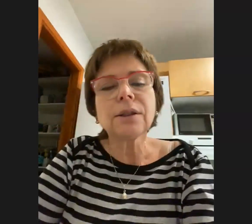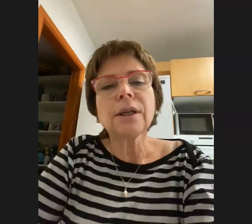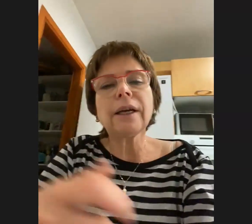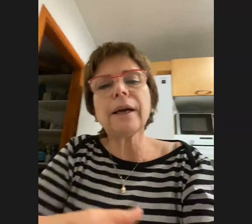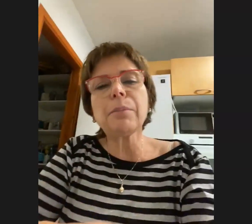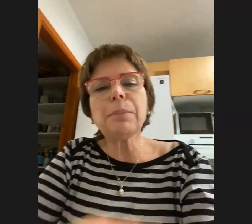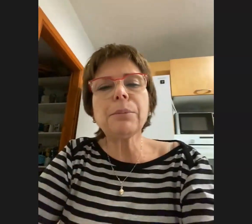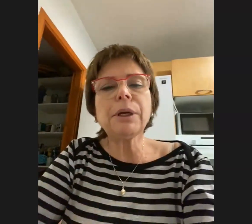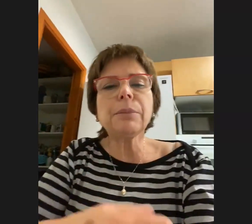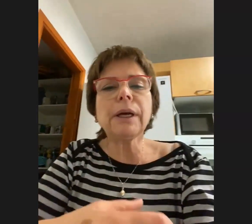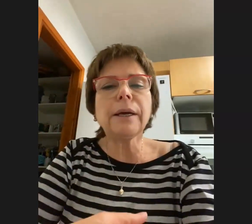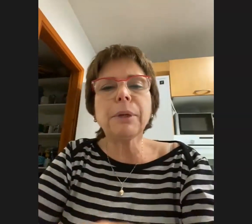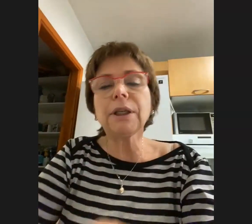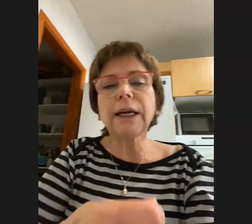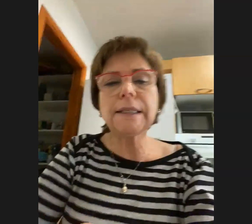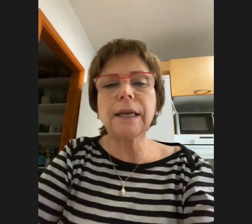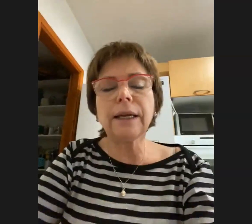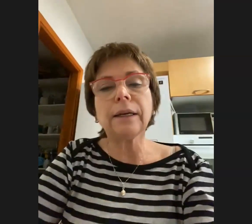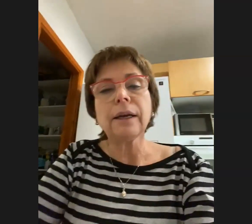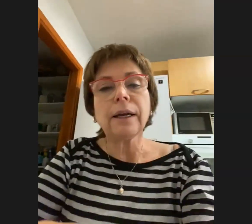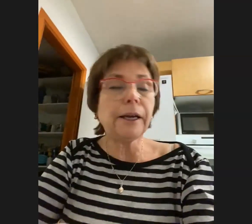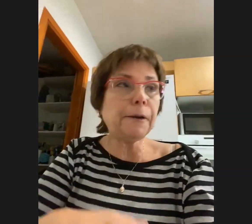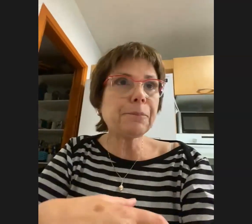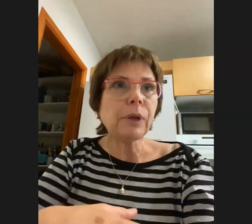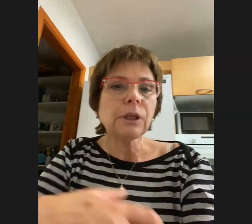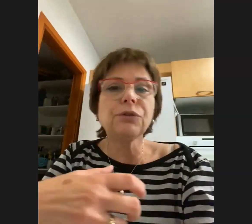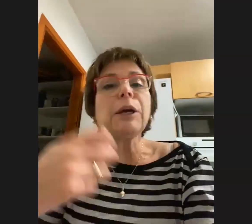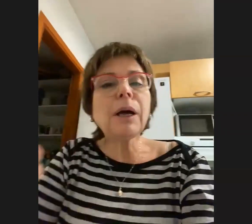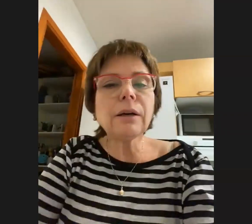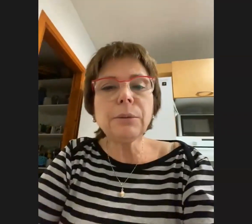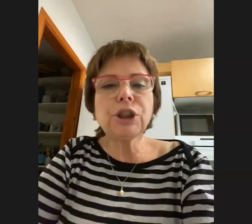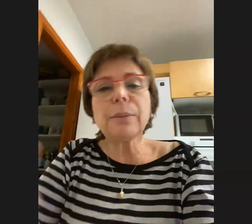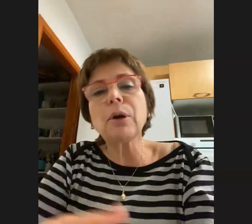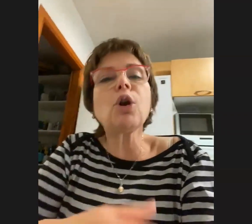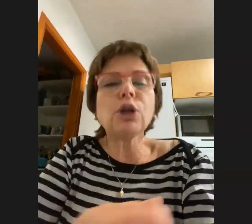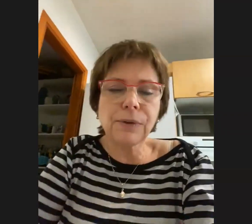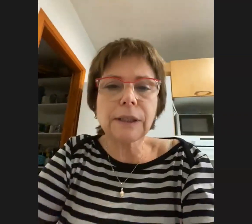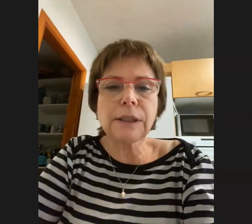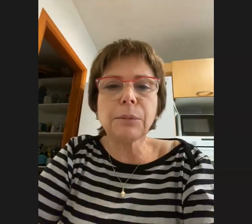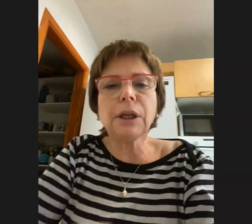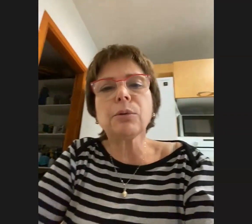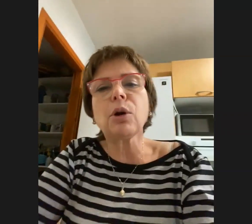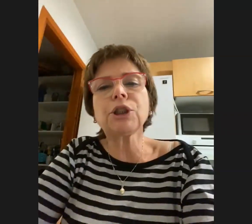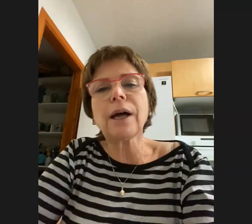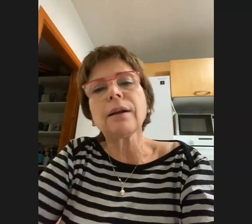הרבה פעמים בהתייחס לדברים אחרים שהם לא שפת הסימנים כמו למשל